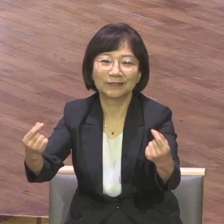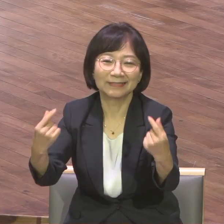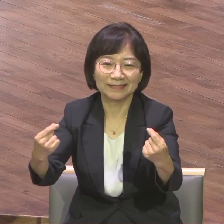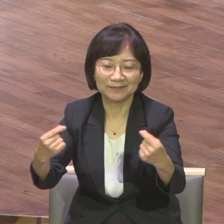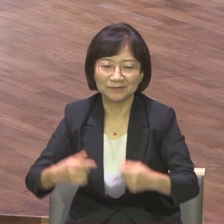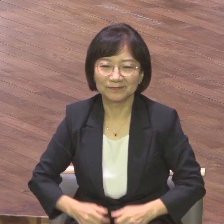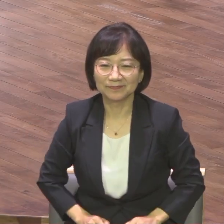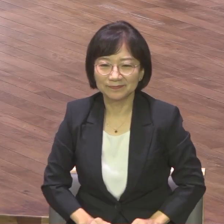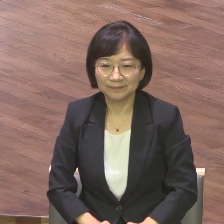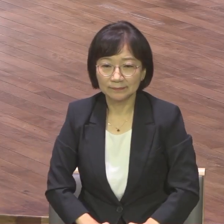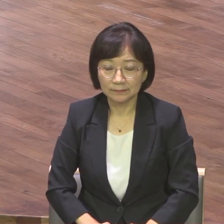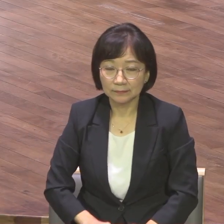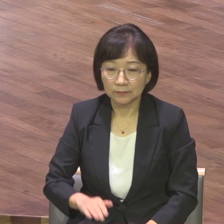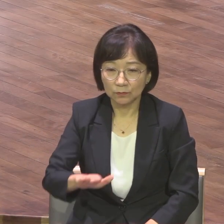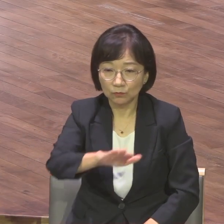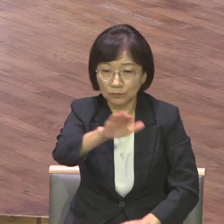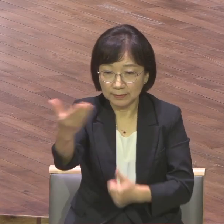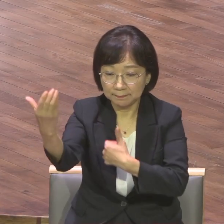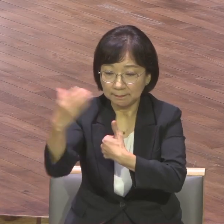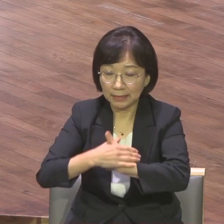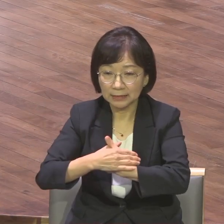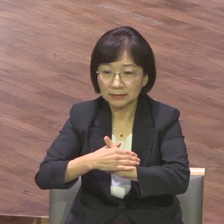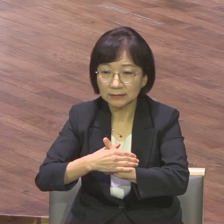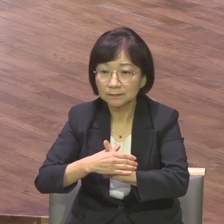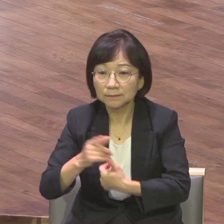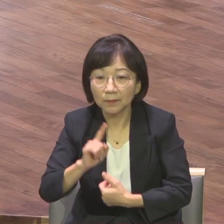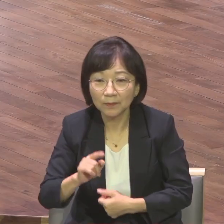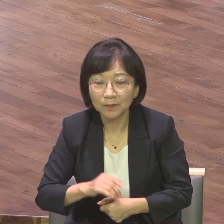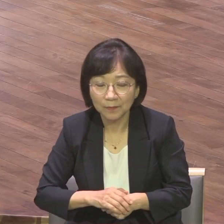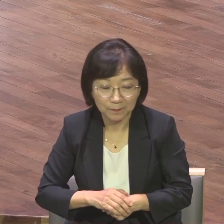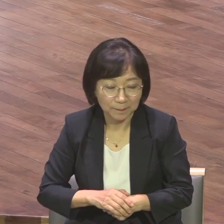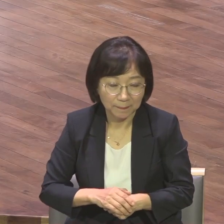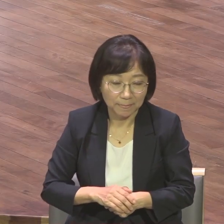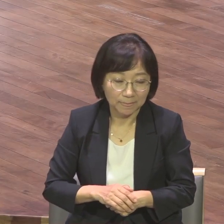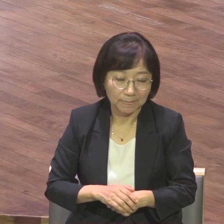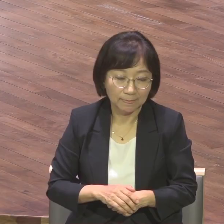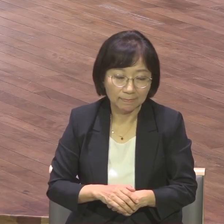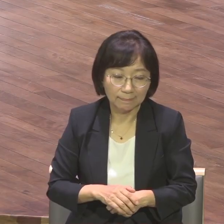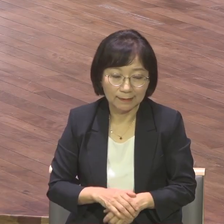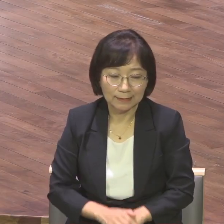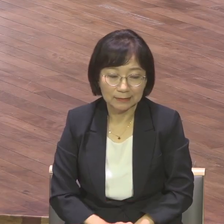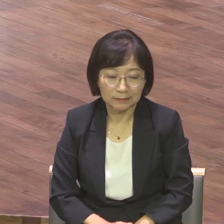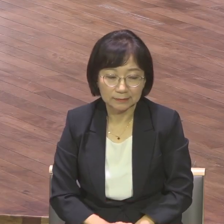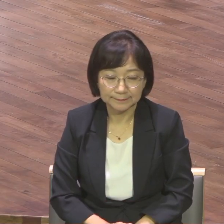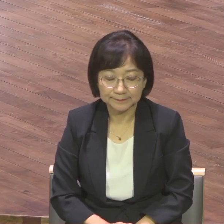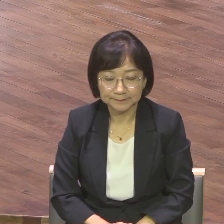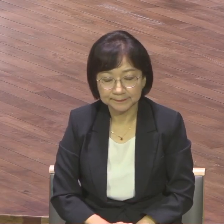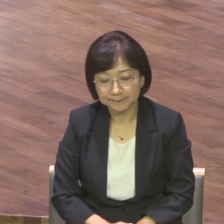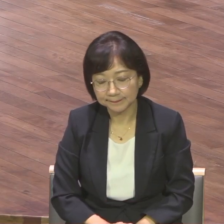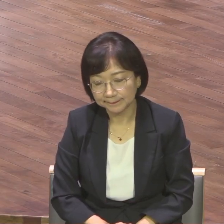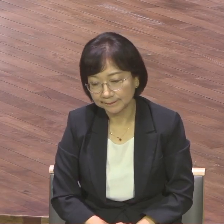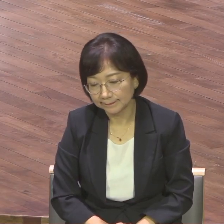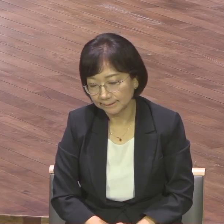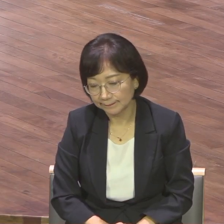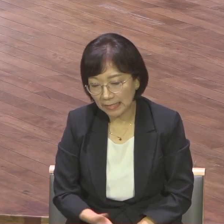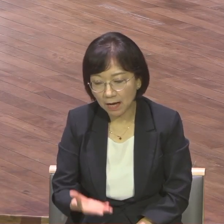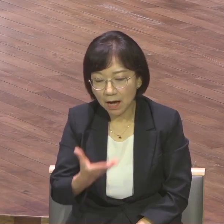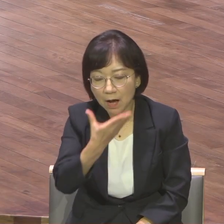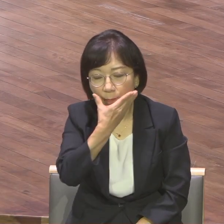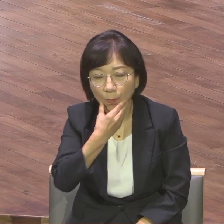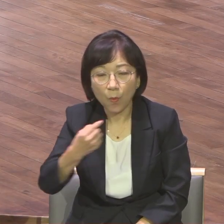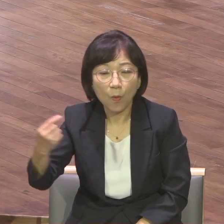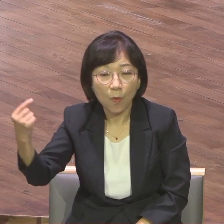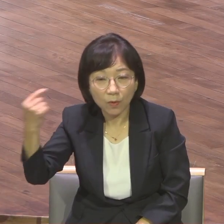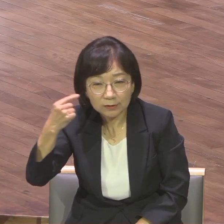우리에게 주신 최고의 미신이 뭐냐? 본문 10절에 보면 복음이 먼저 만국에